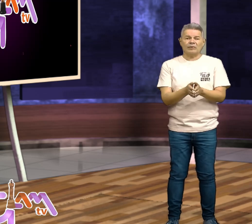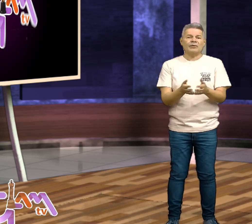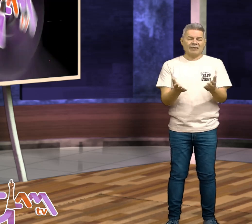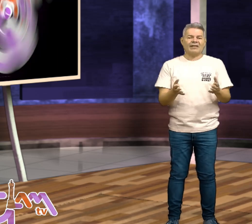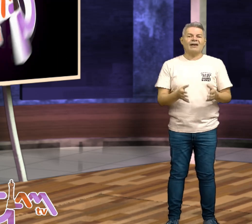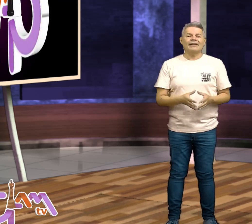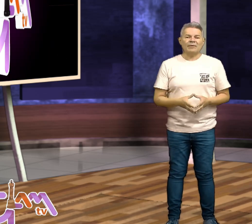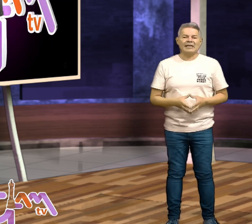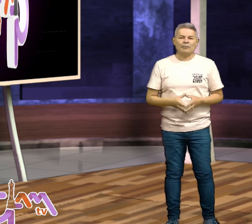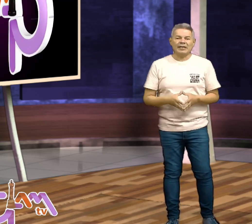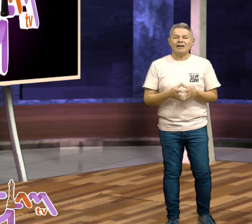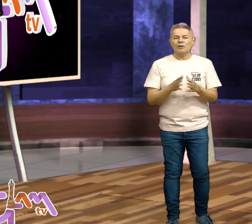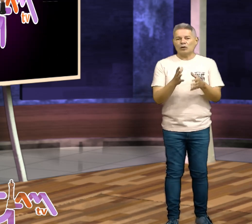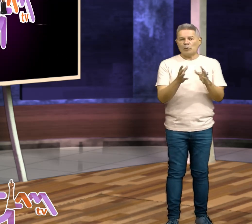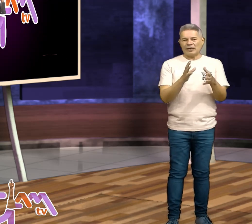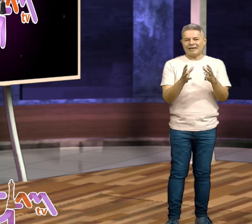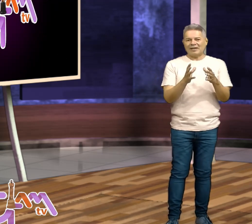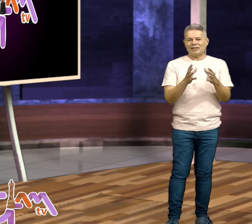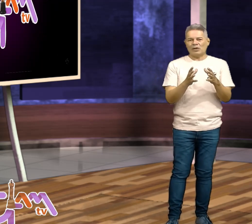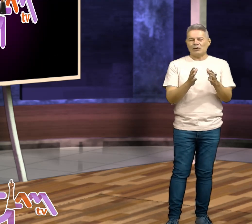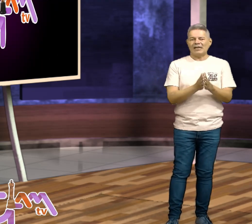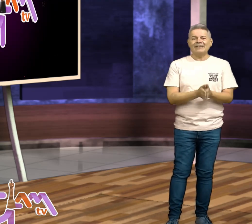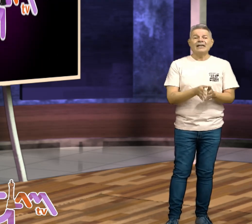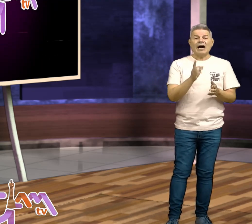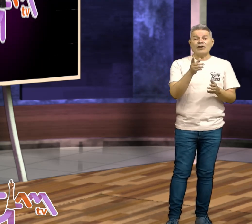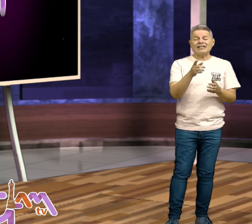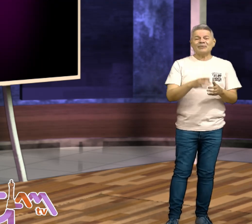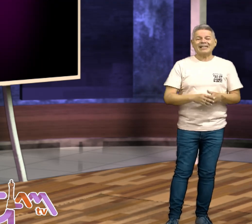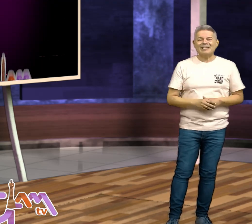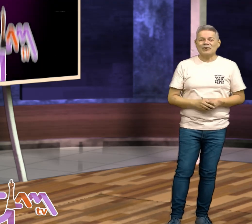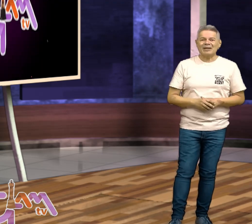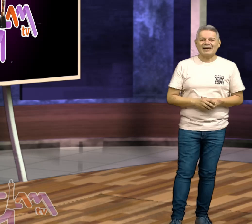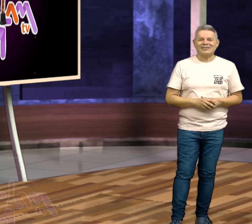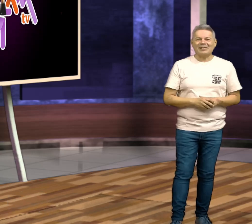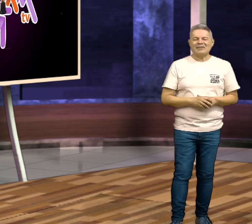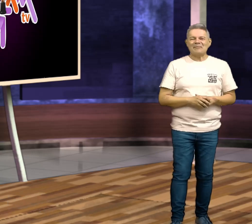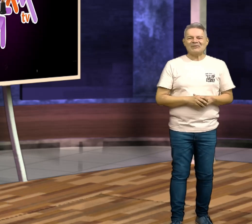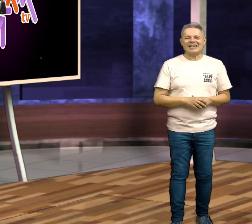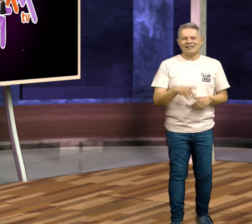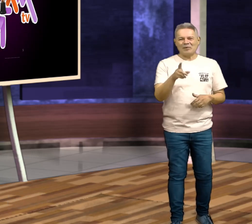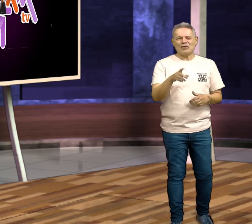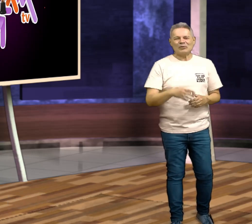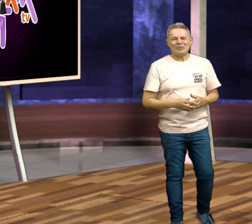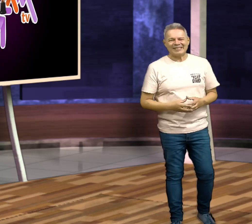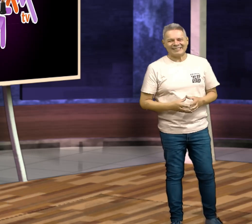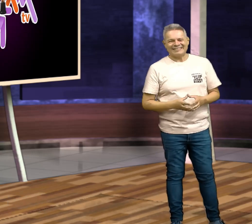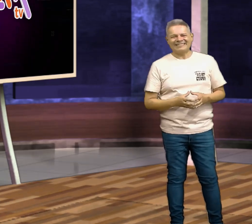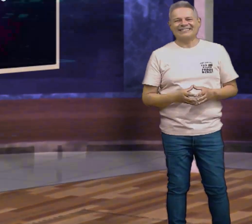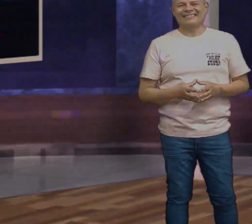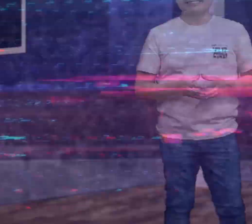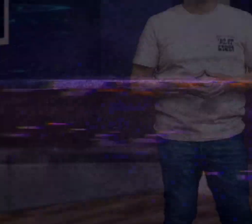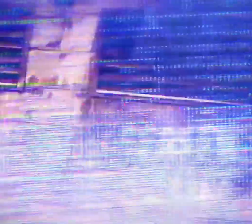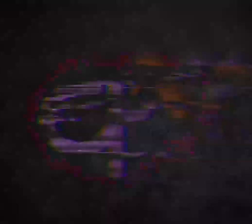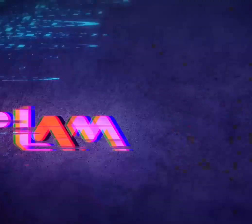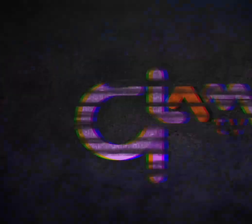a retomar porque la verdad que vale la pena cuando vos podés hablar de igual a igual, ¿eh? Ahora lo que hacemos acá en el programa es una breve pausa, ya volvemos con mucho más.